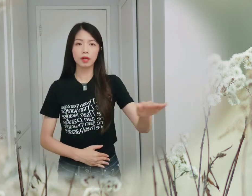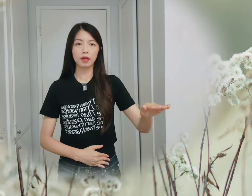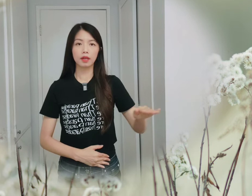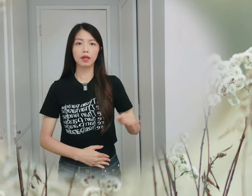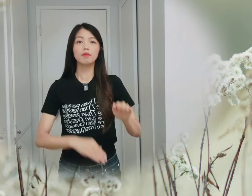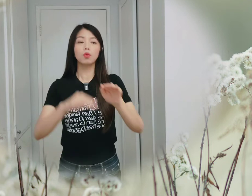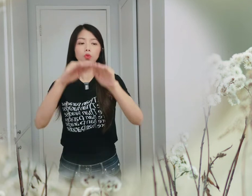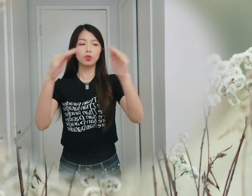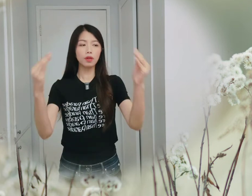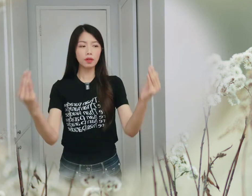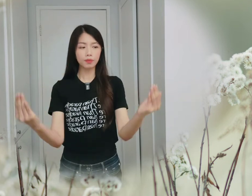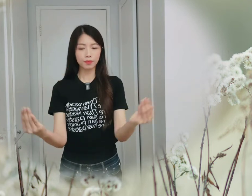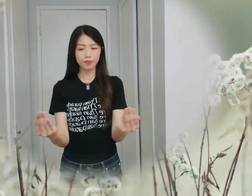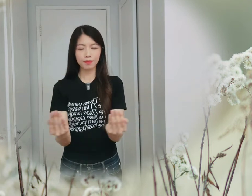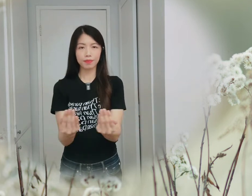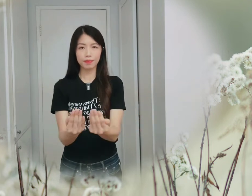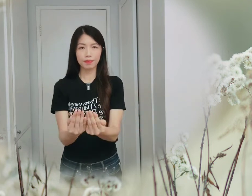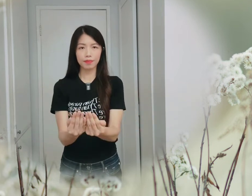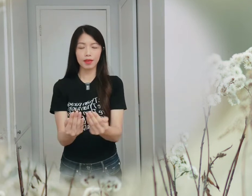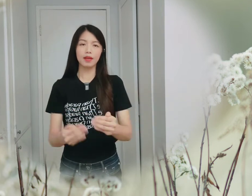우리 모두를